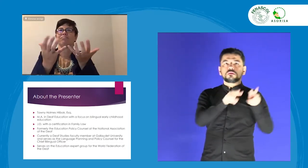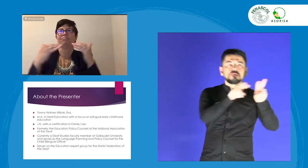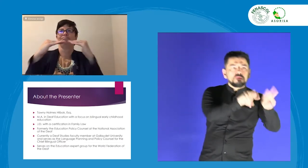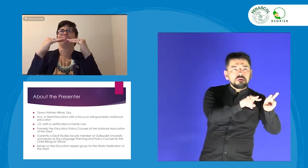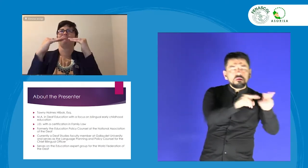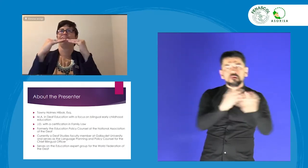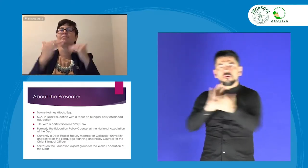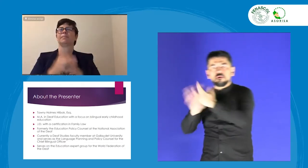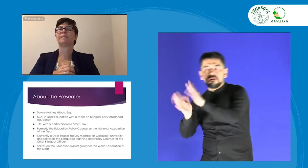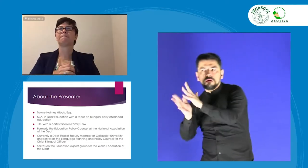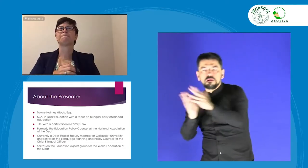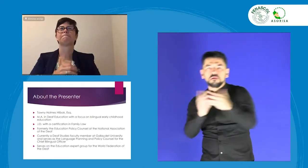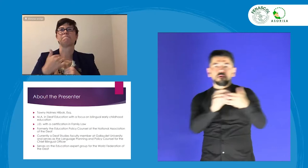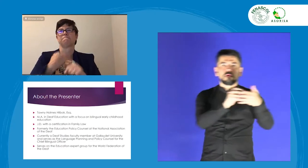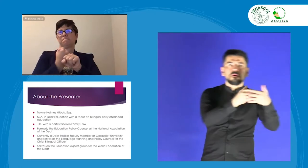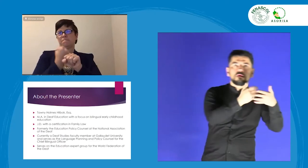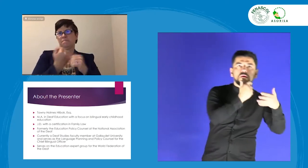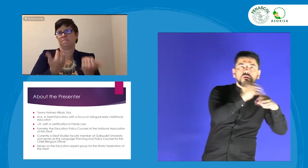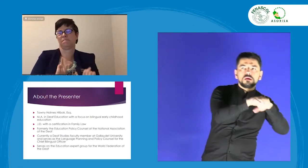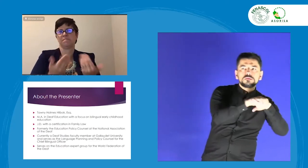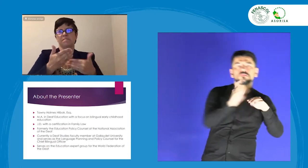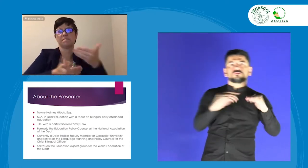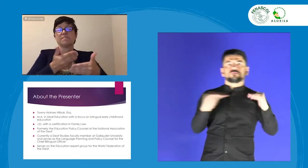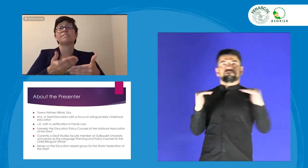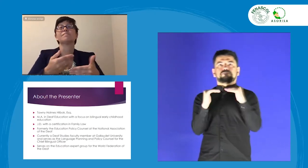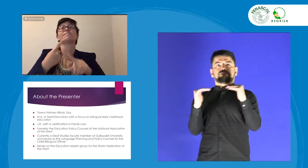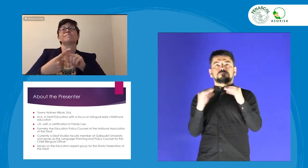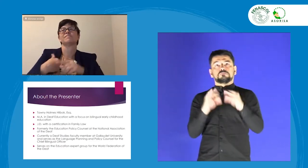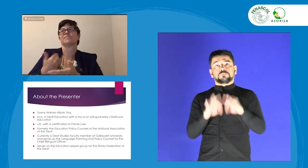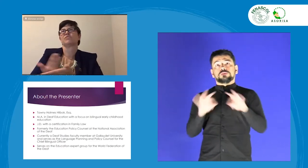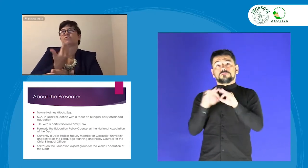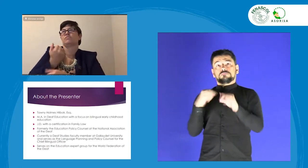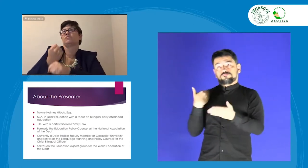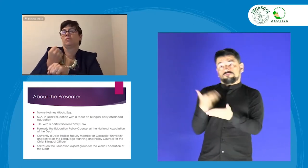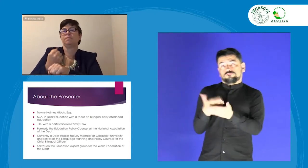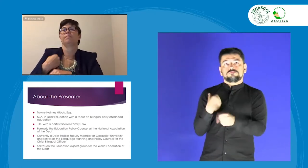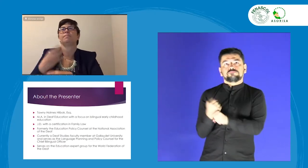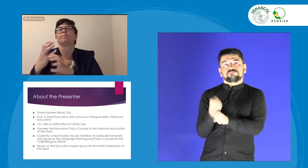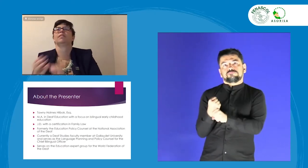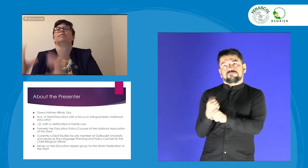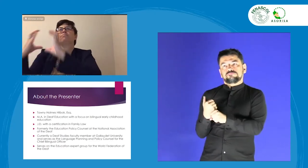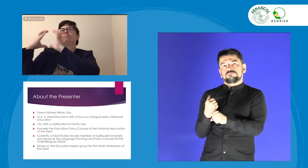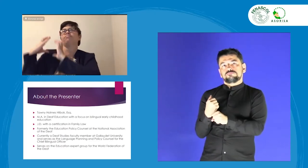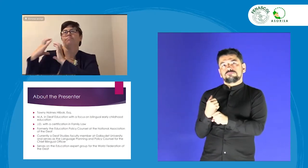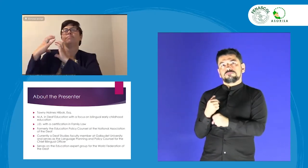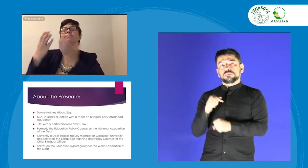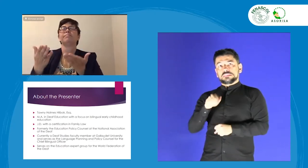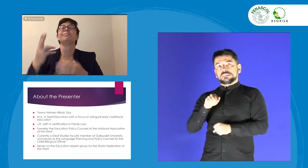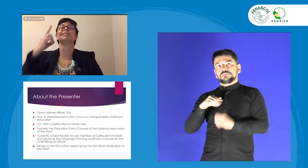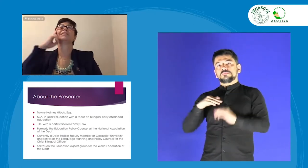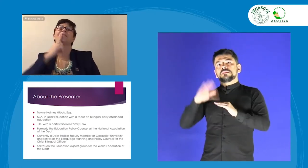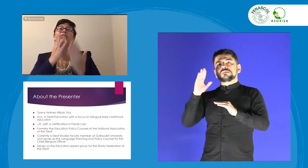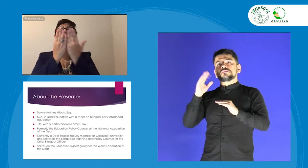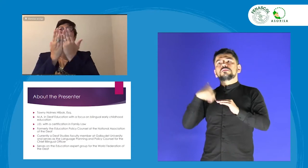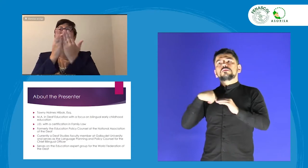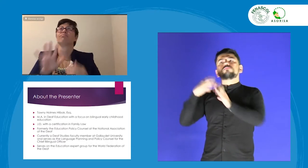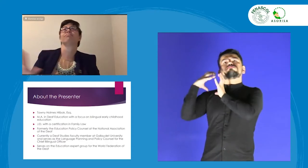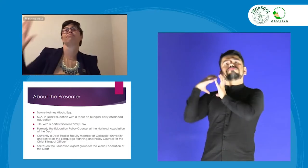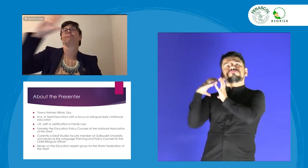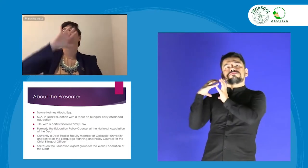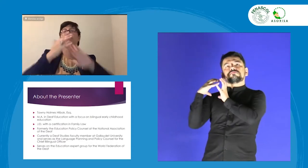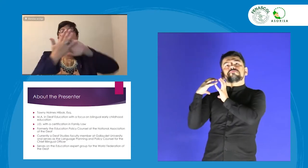de fortalecer la lengua de señas. Es un trabajo que recientemente he